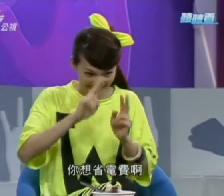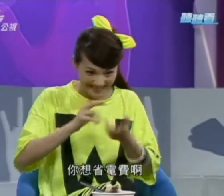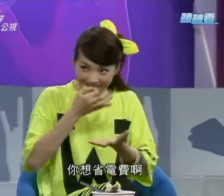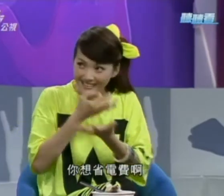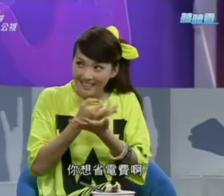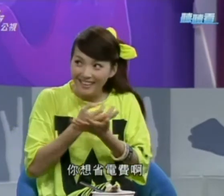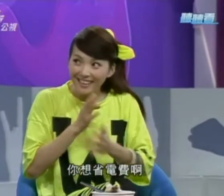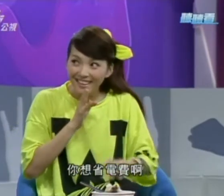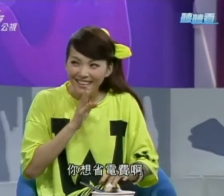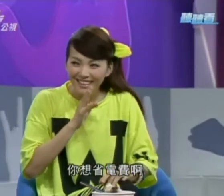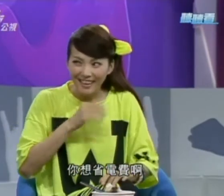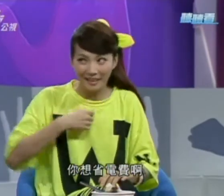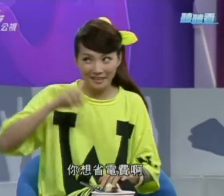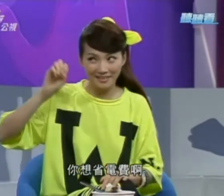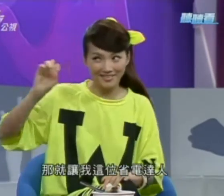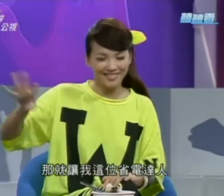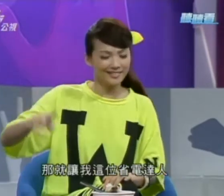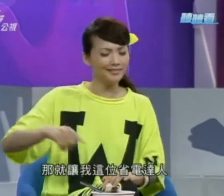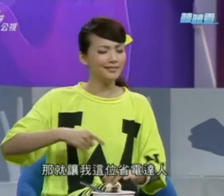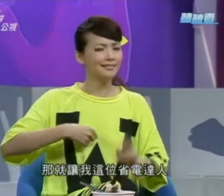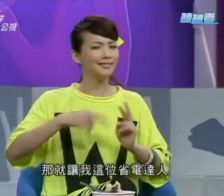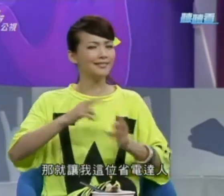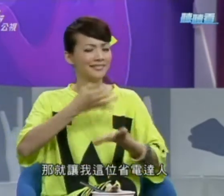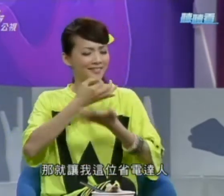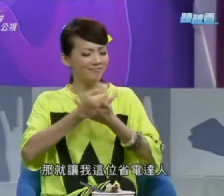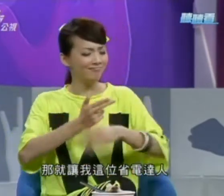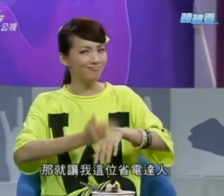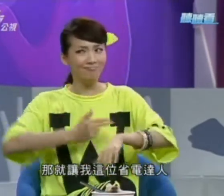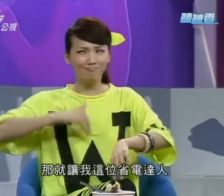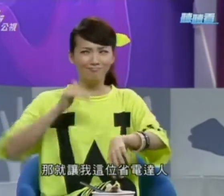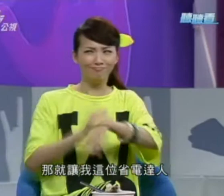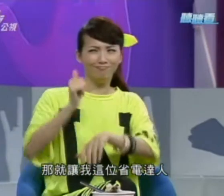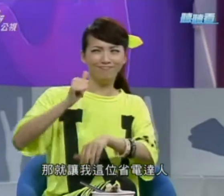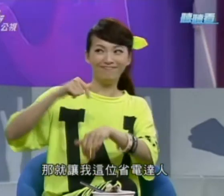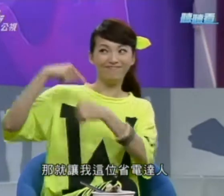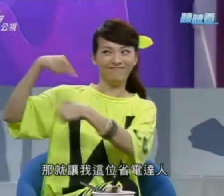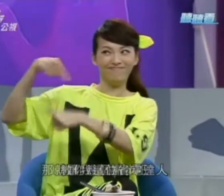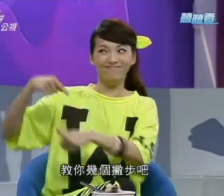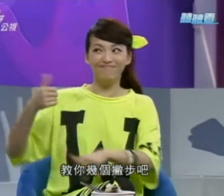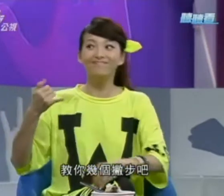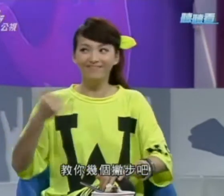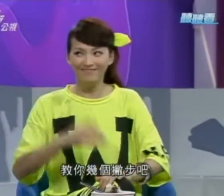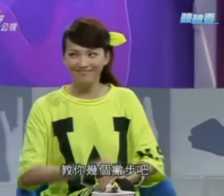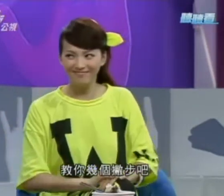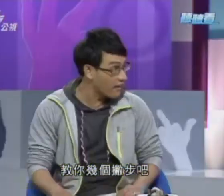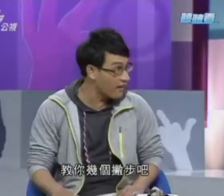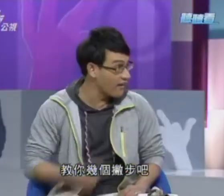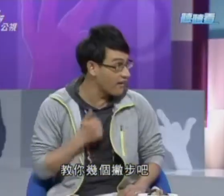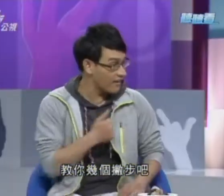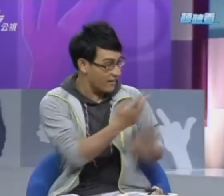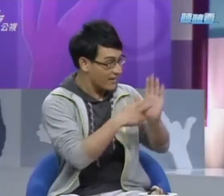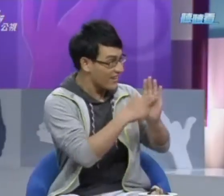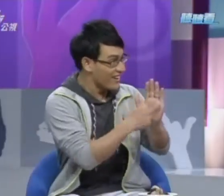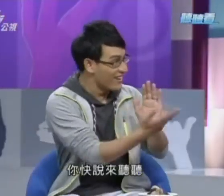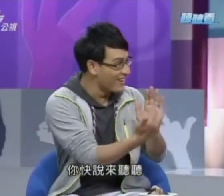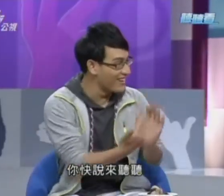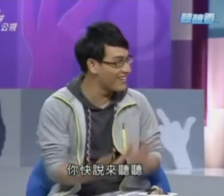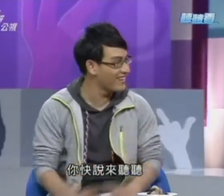啊？啊，那就让我这位省电达人教你几个 paper 吧。 啊，你快说来听